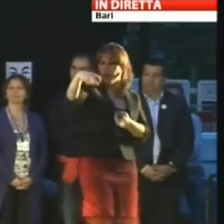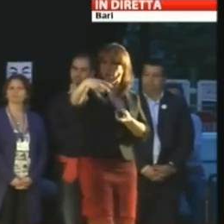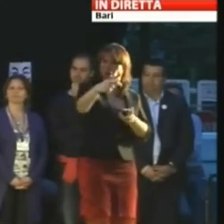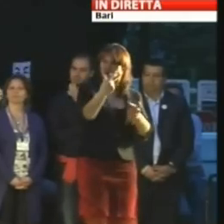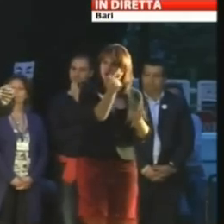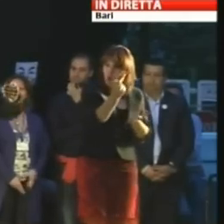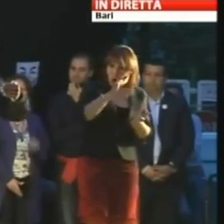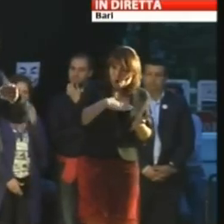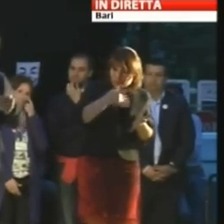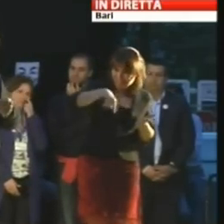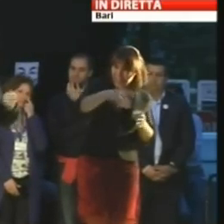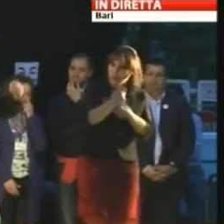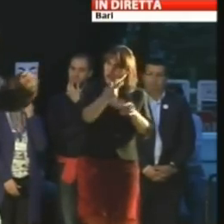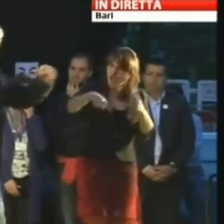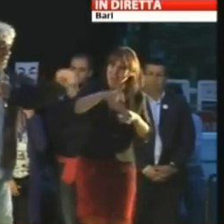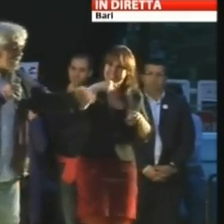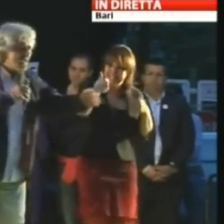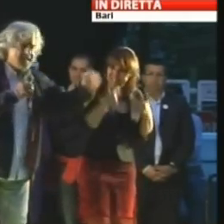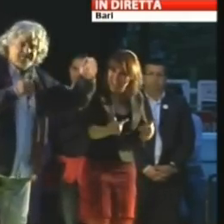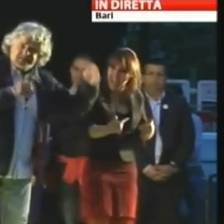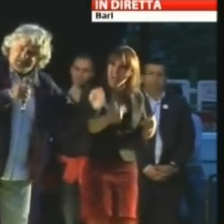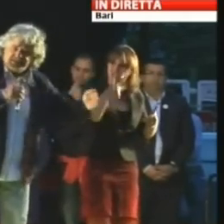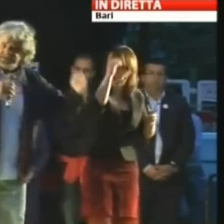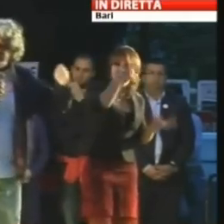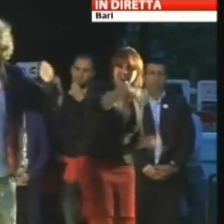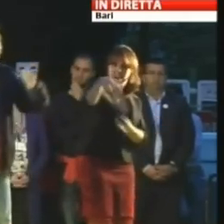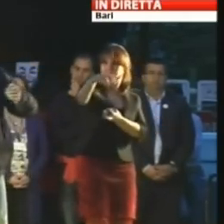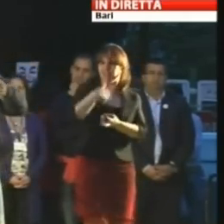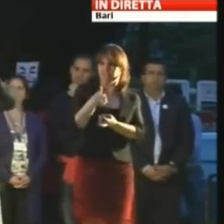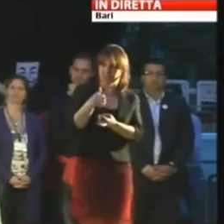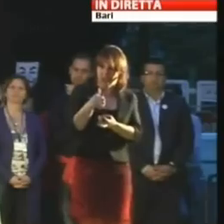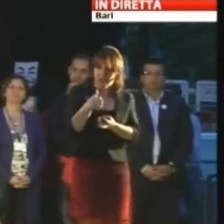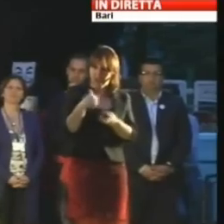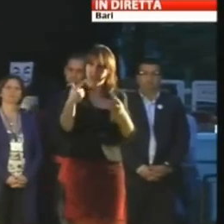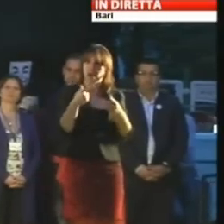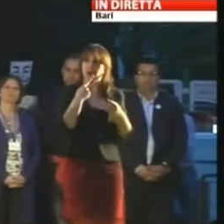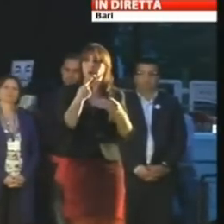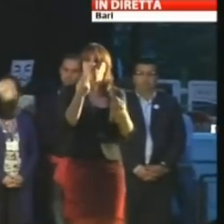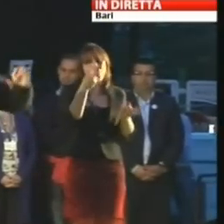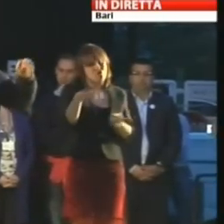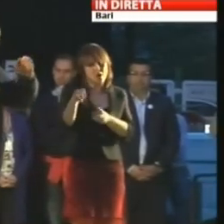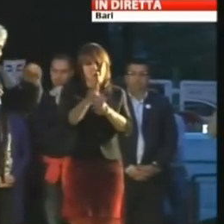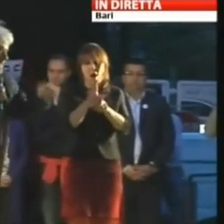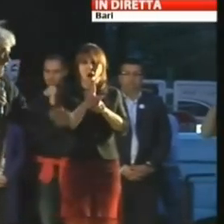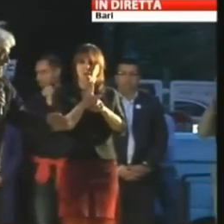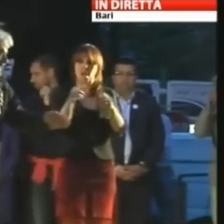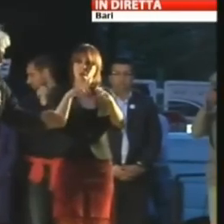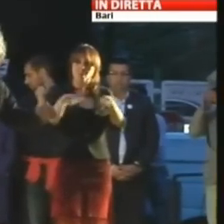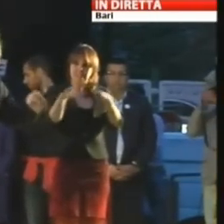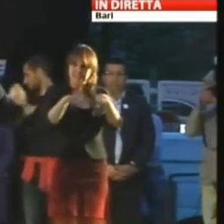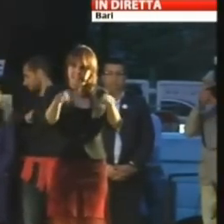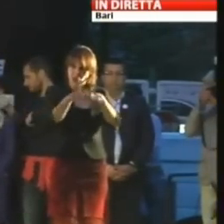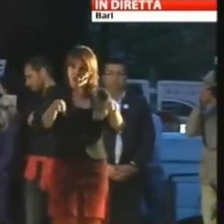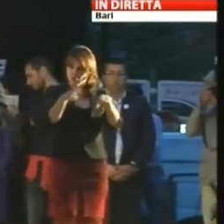dato i soldi che servirebbero ai nostri lavoratori, che sono lì, investiti in titoli AAA dei buoni del tesoro della